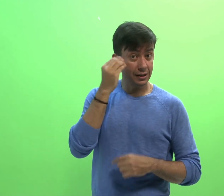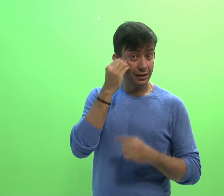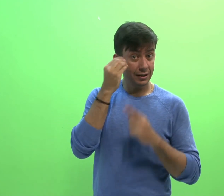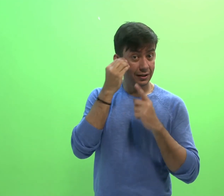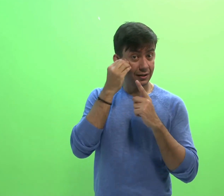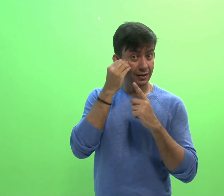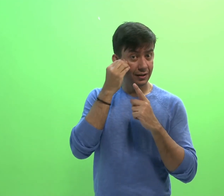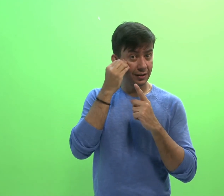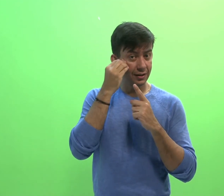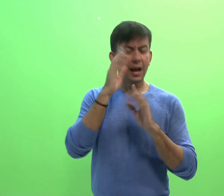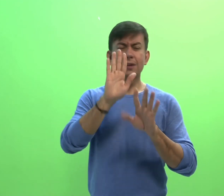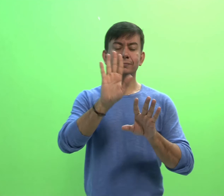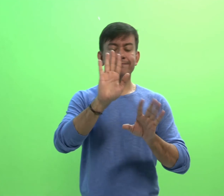Experimentar. Não, desculpe.